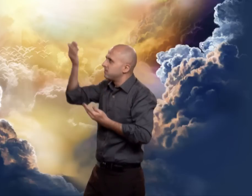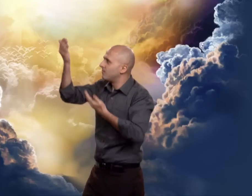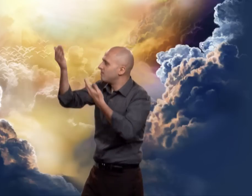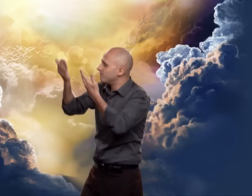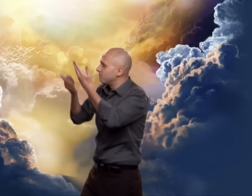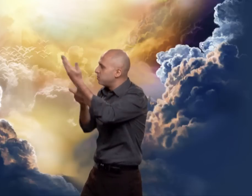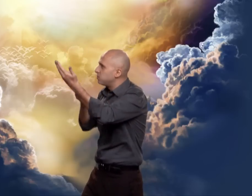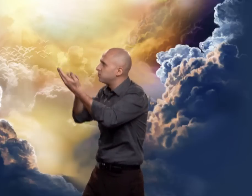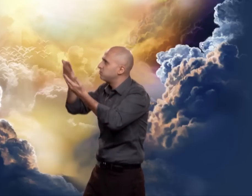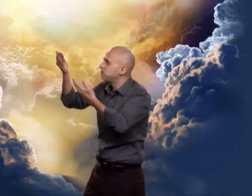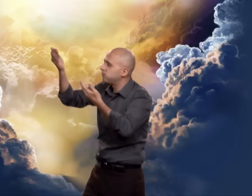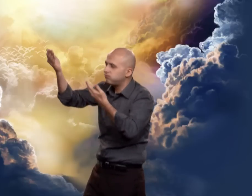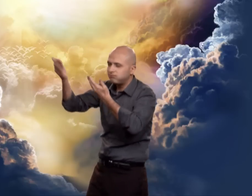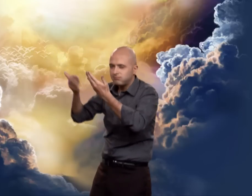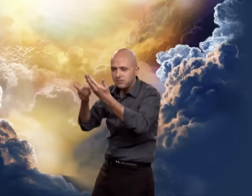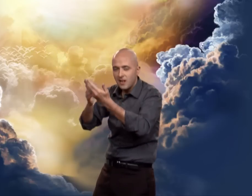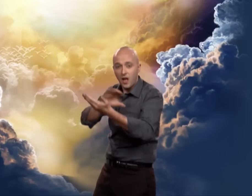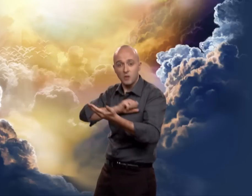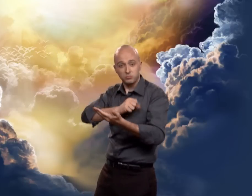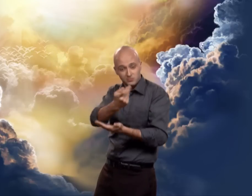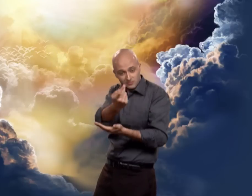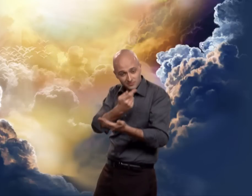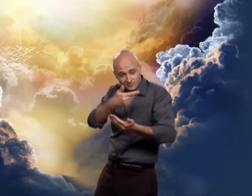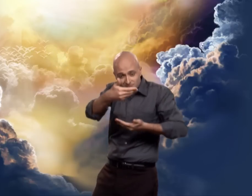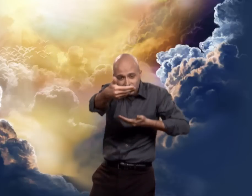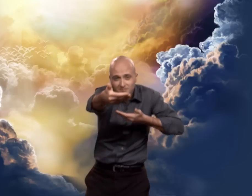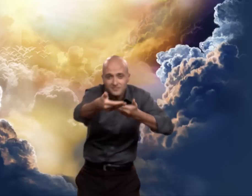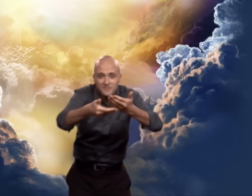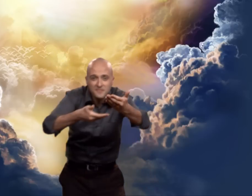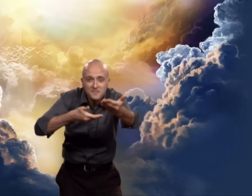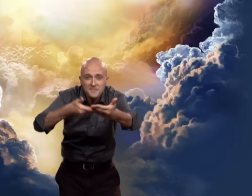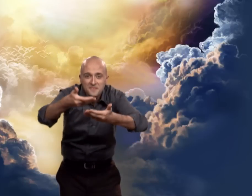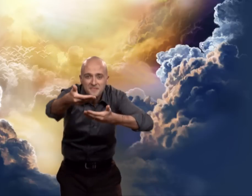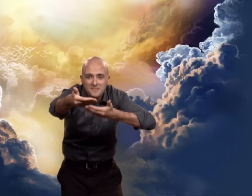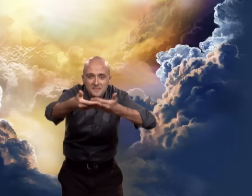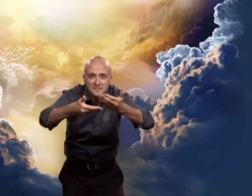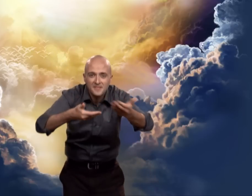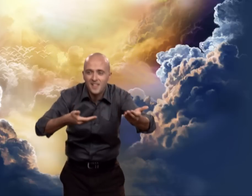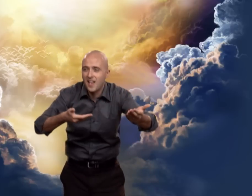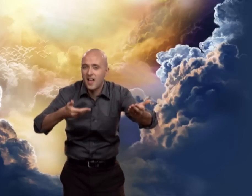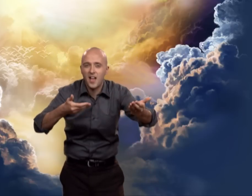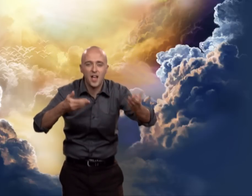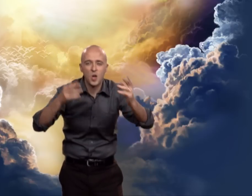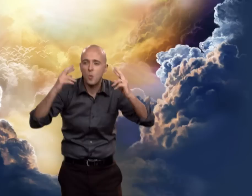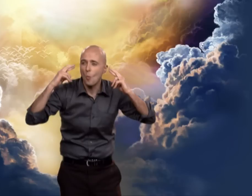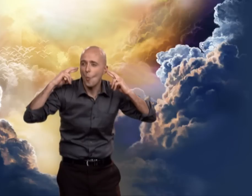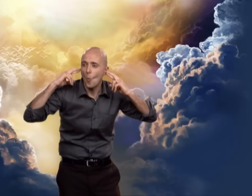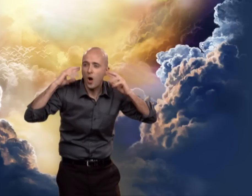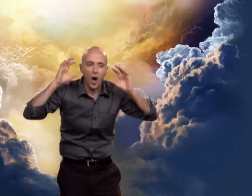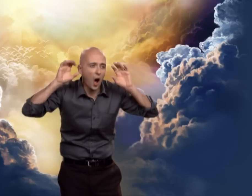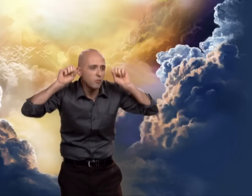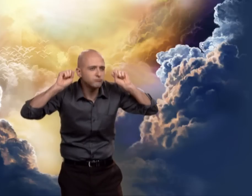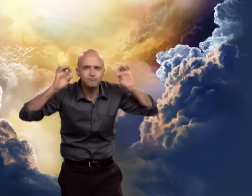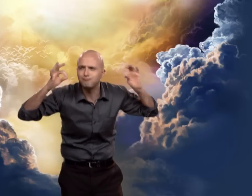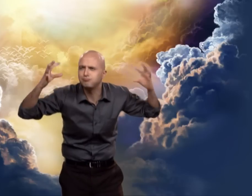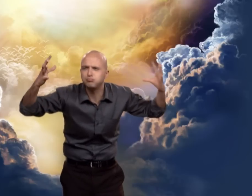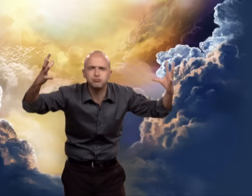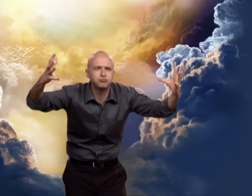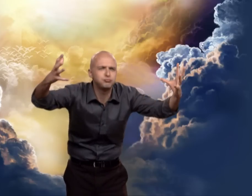os procure, não serão encontrados. Mergulham, sem esperança, no esquecimento eterno. Assim